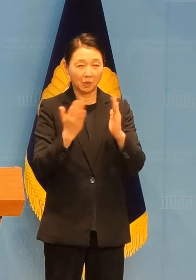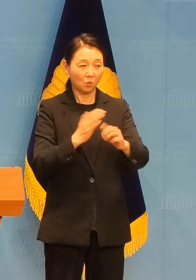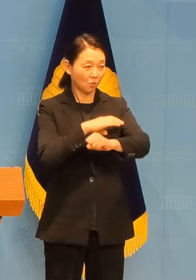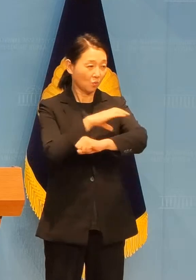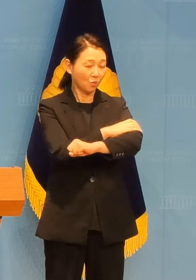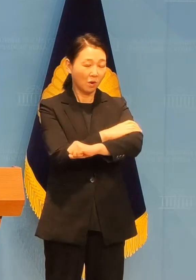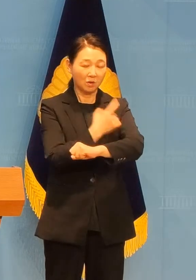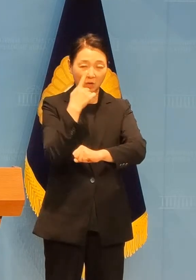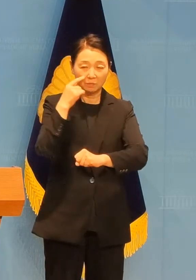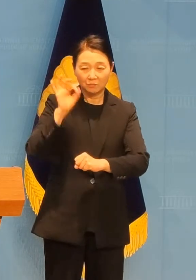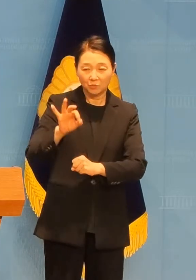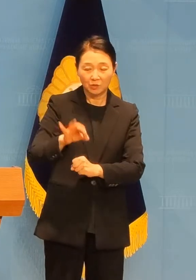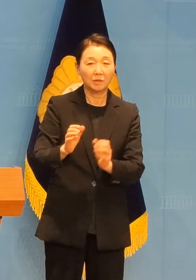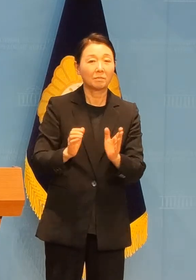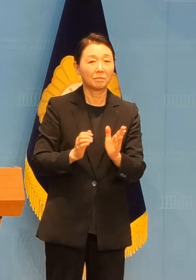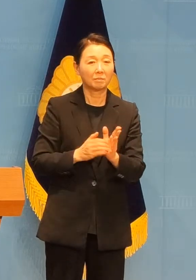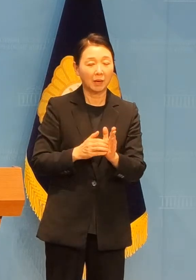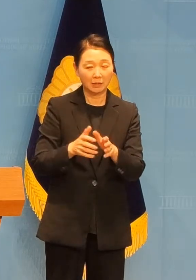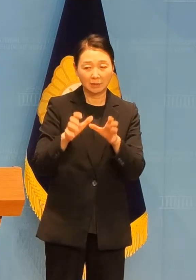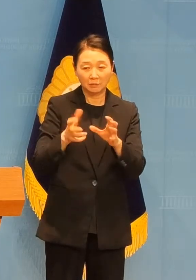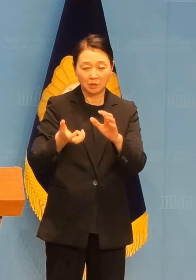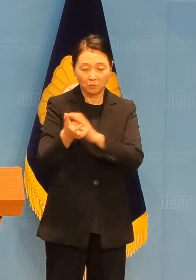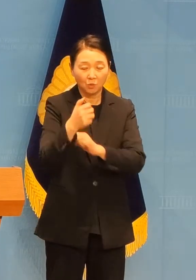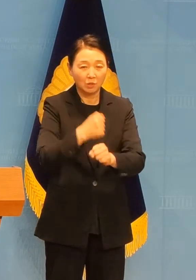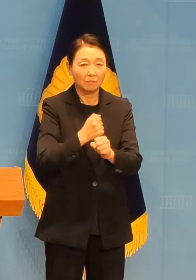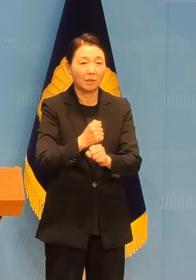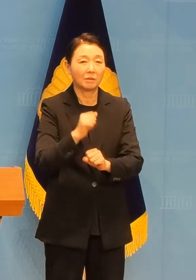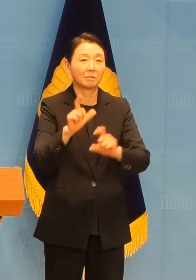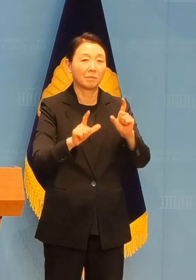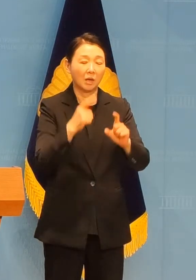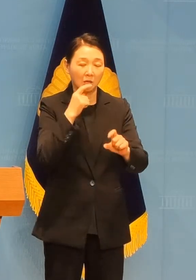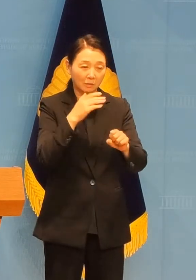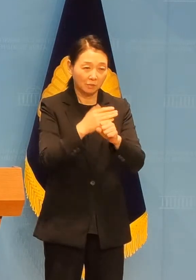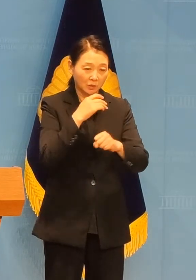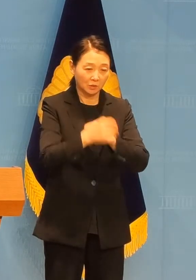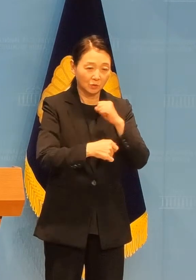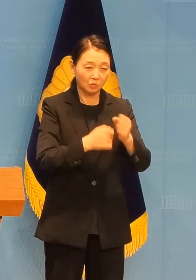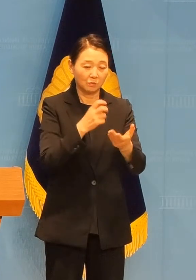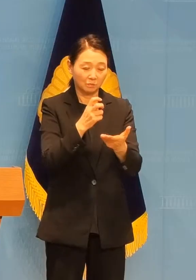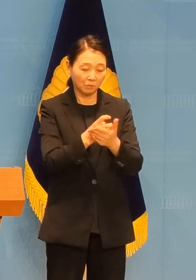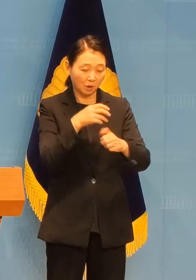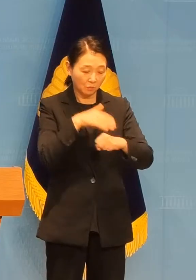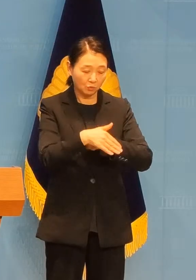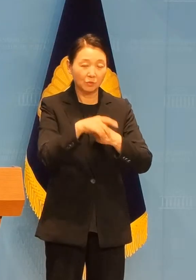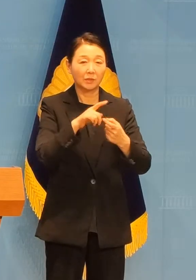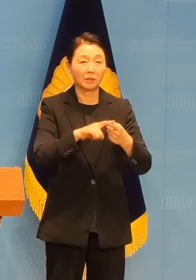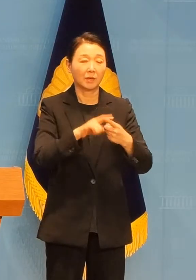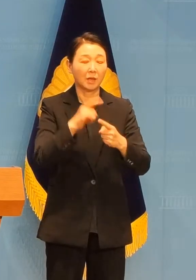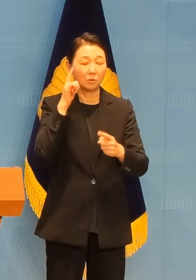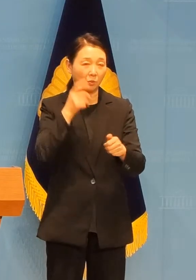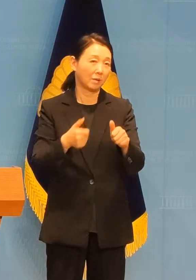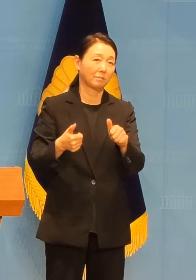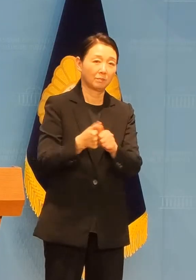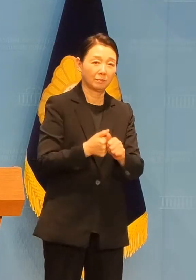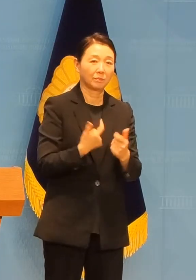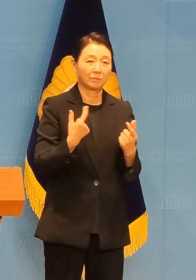조롱한 집단적 폭력 사태는 민주주의와 법치주의에 대한 중대한